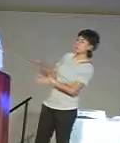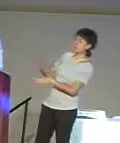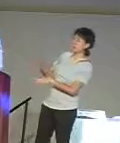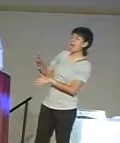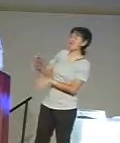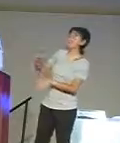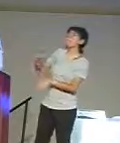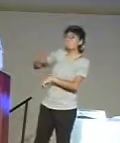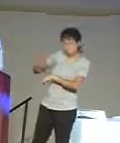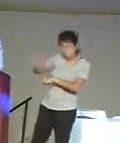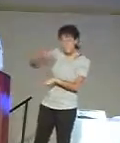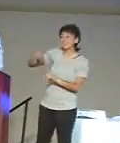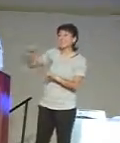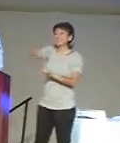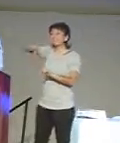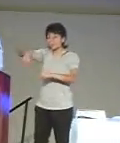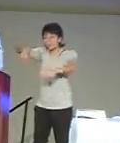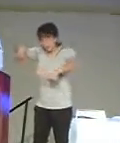ejemplo.